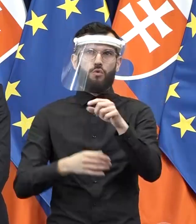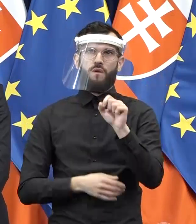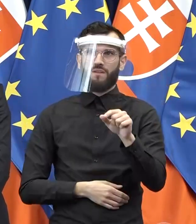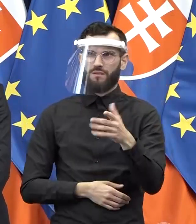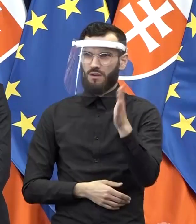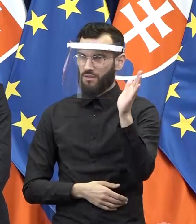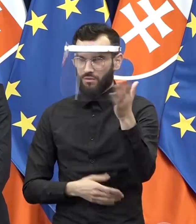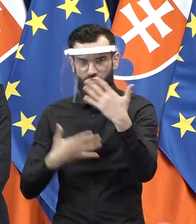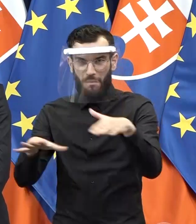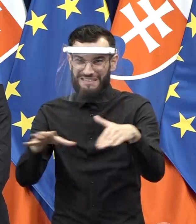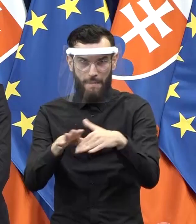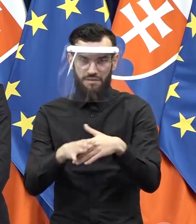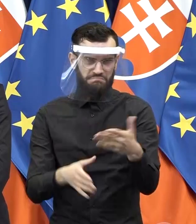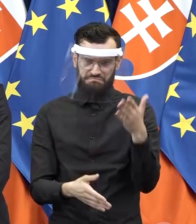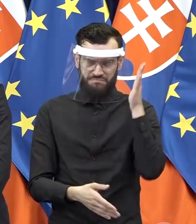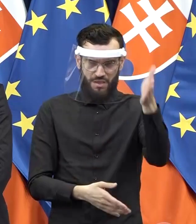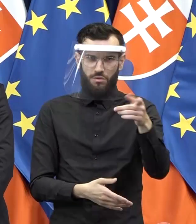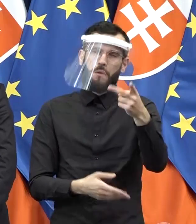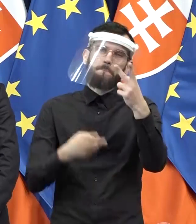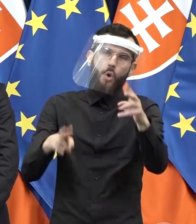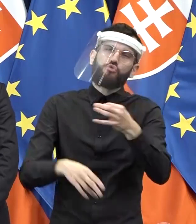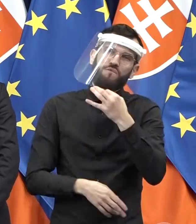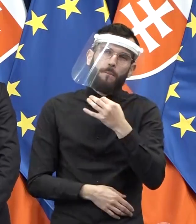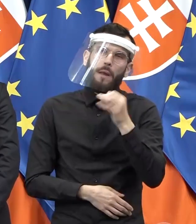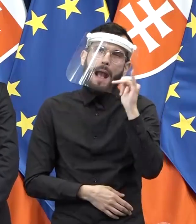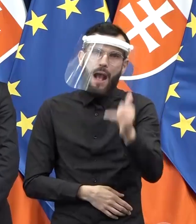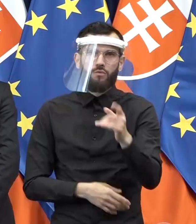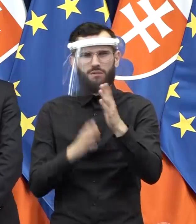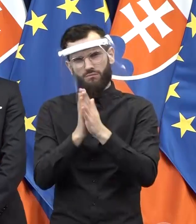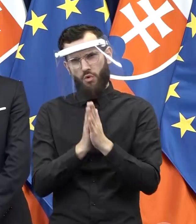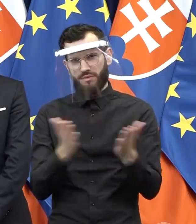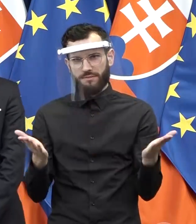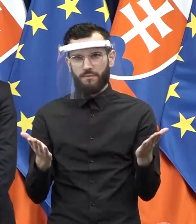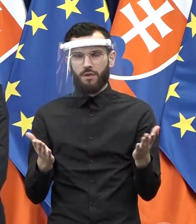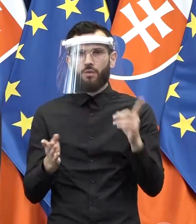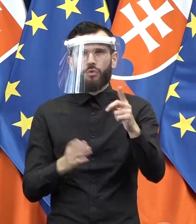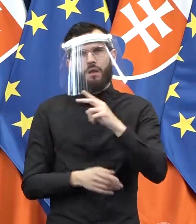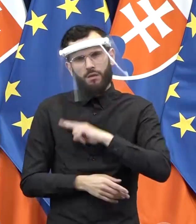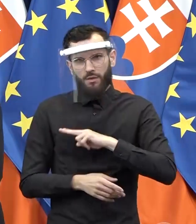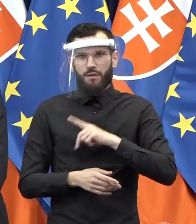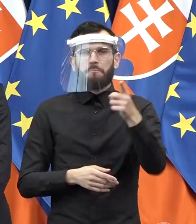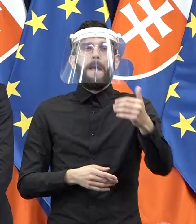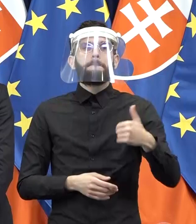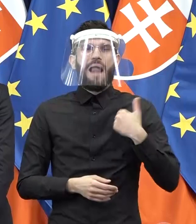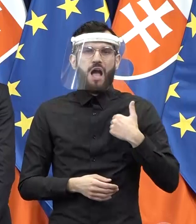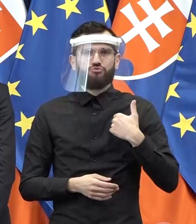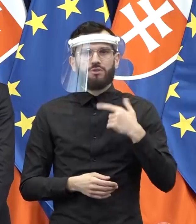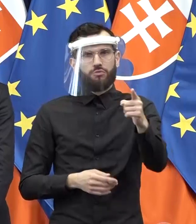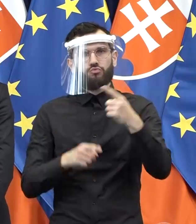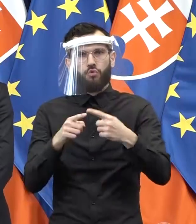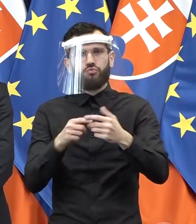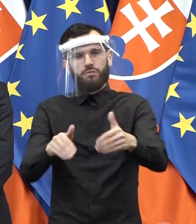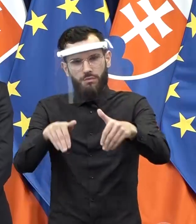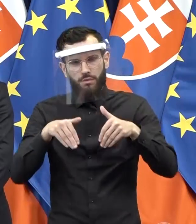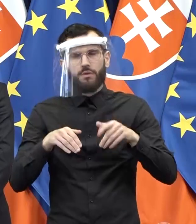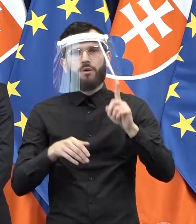pracujúci nakupuje. Áno, v sobotu možno by išli nakupovať, ale buďme k sebe ohľadúplní. Buďme my mladší ohľadúplní k